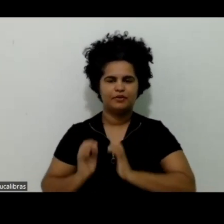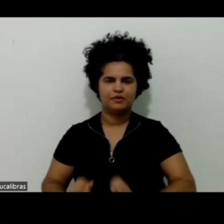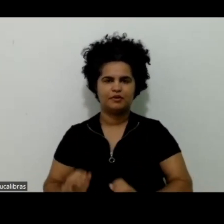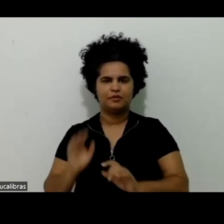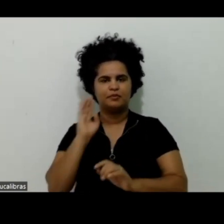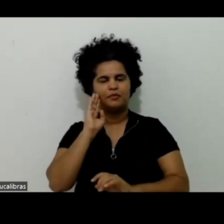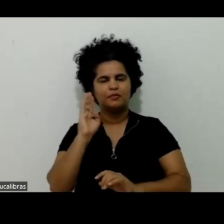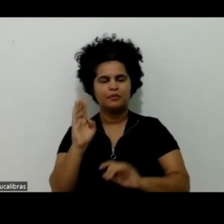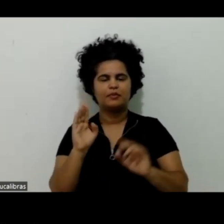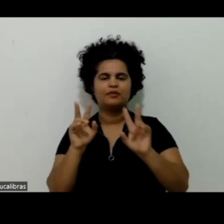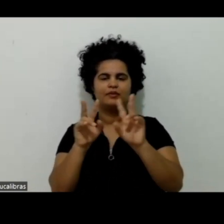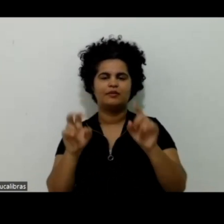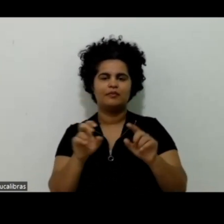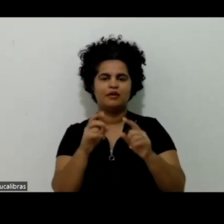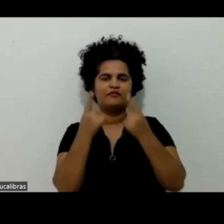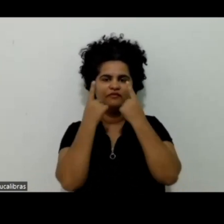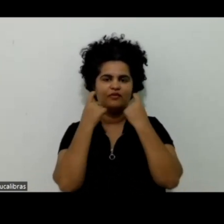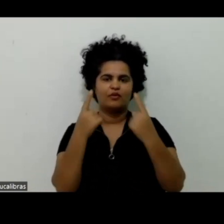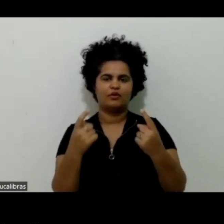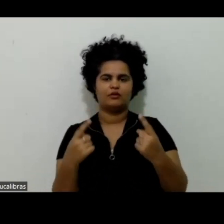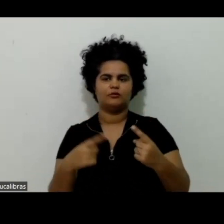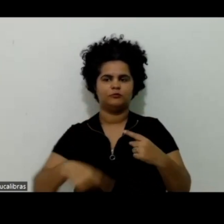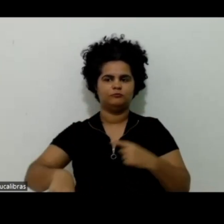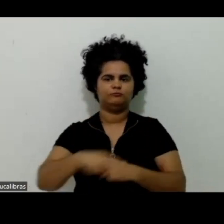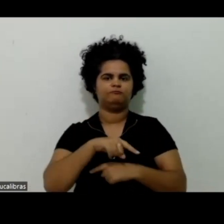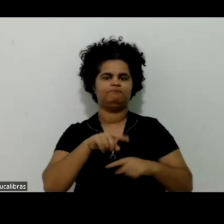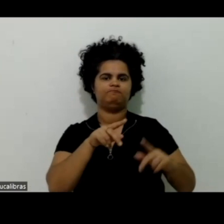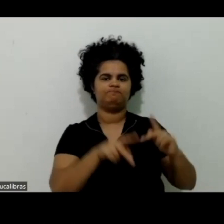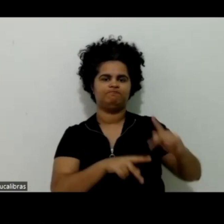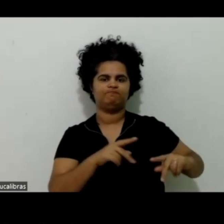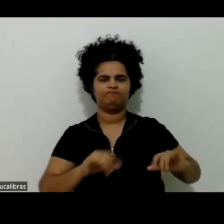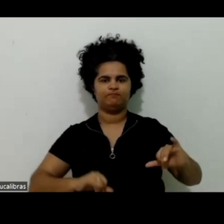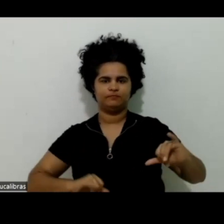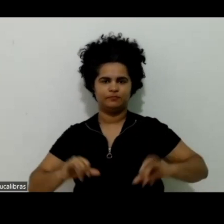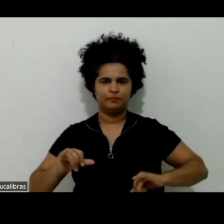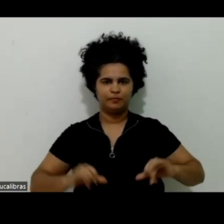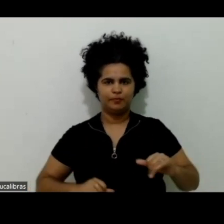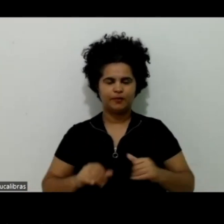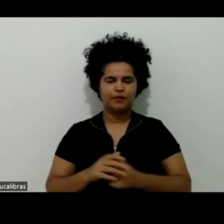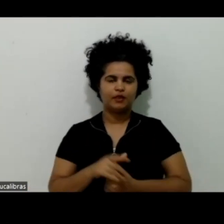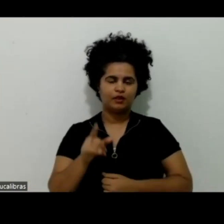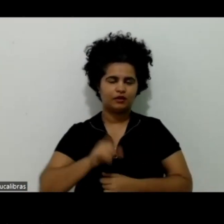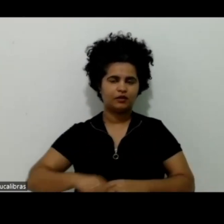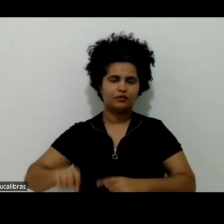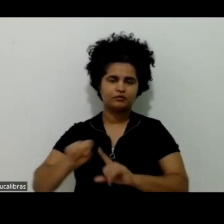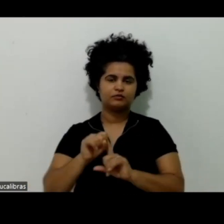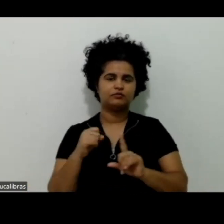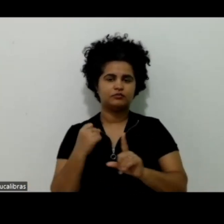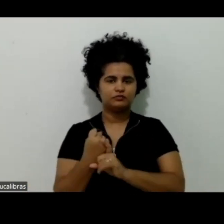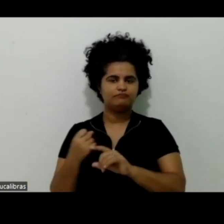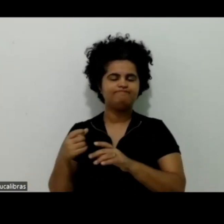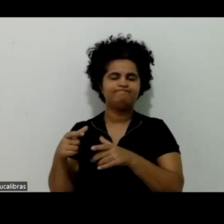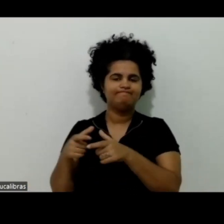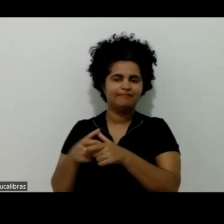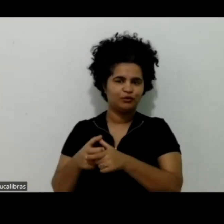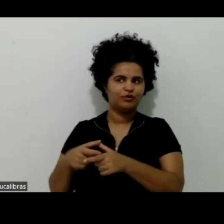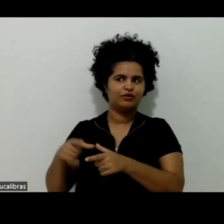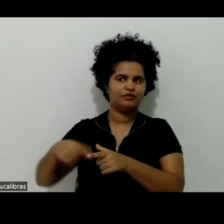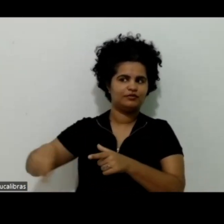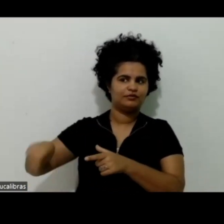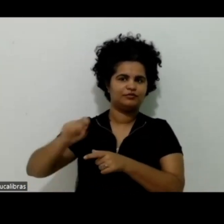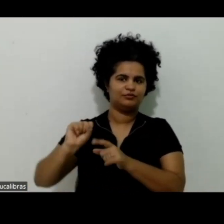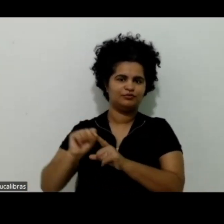violências impetradas contra essas populações, né, que são aí socialmente minorizadas, né, e